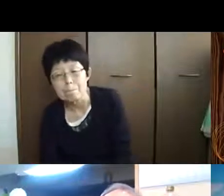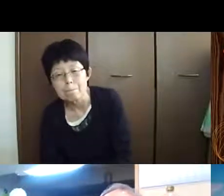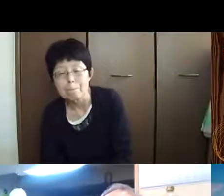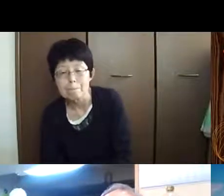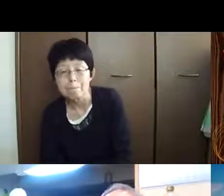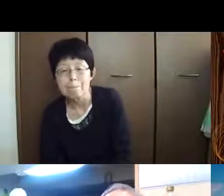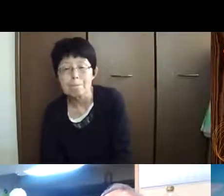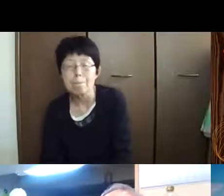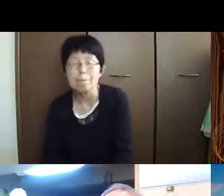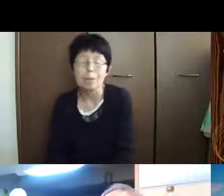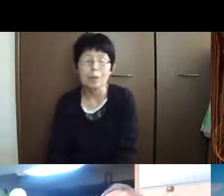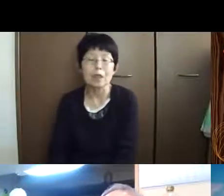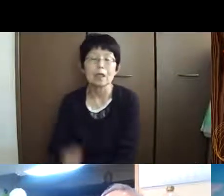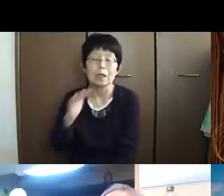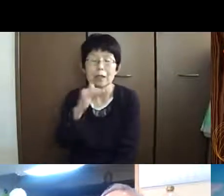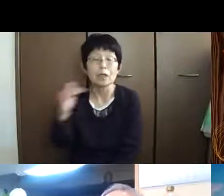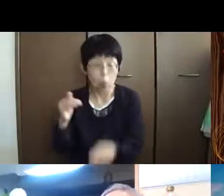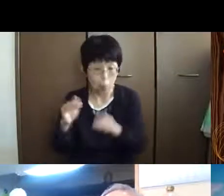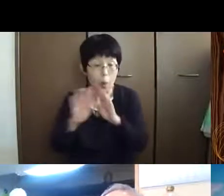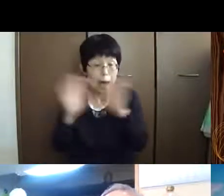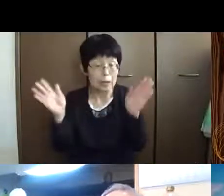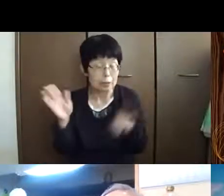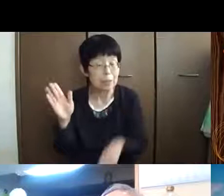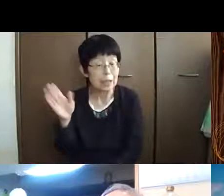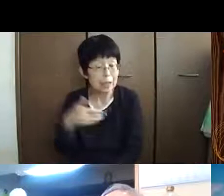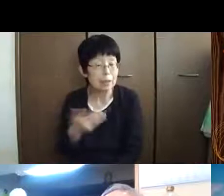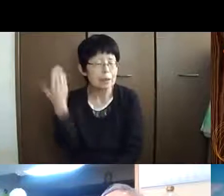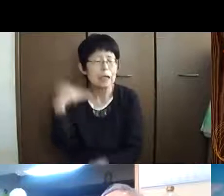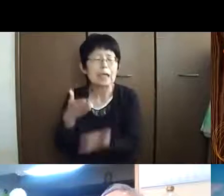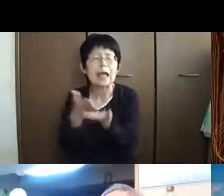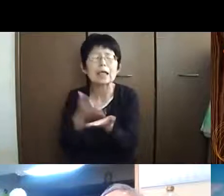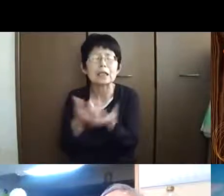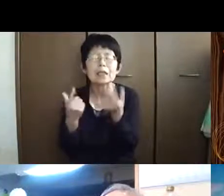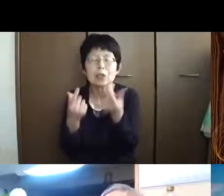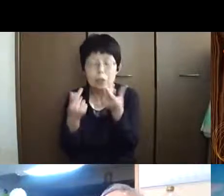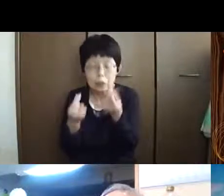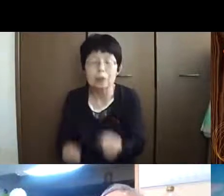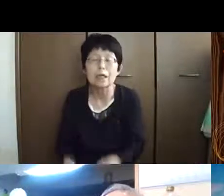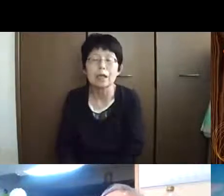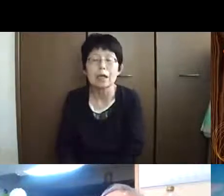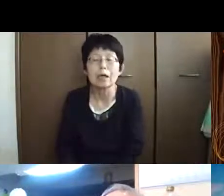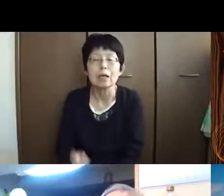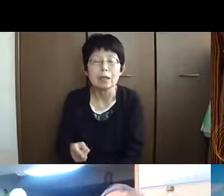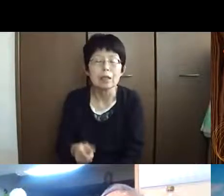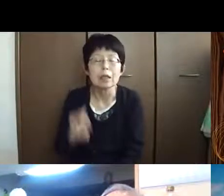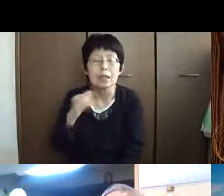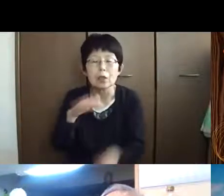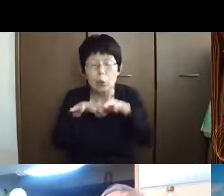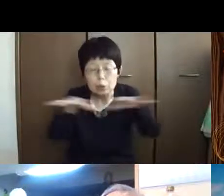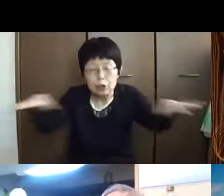で、囲碁を始めてからはさっき話したように普及のつもりで囲碁の漫画を描くようにな